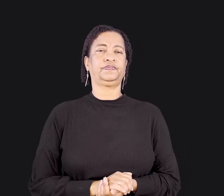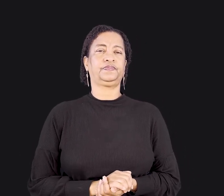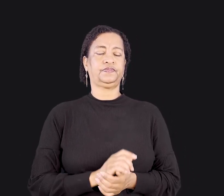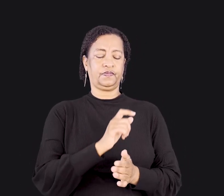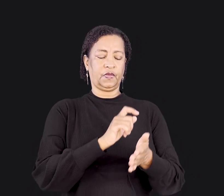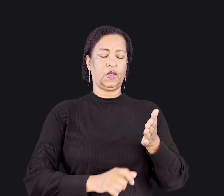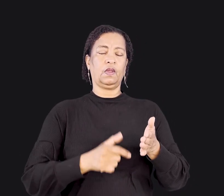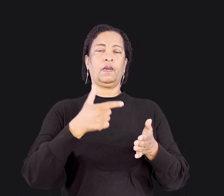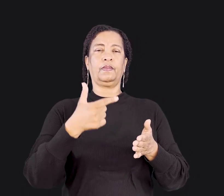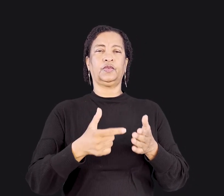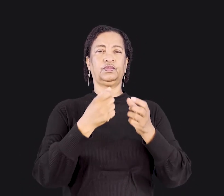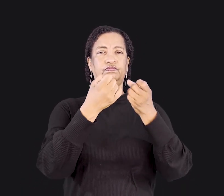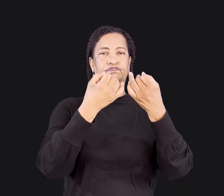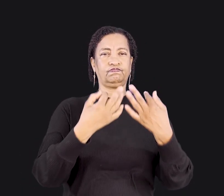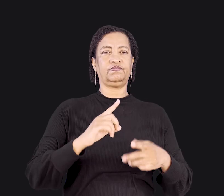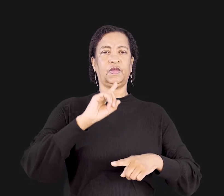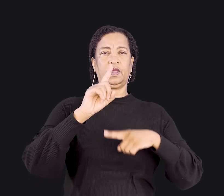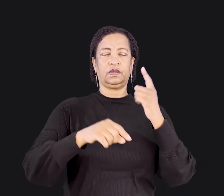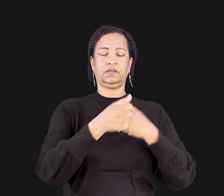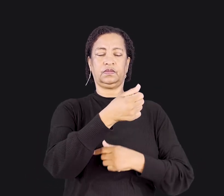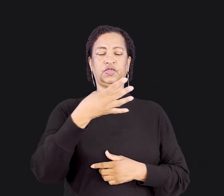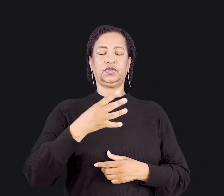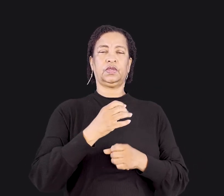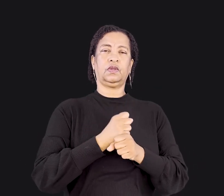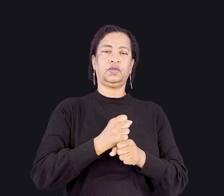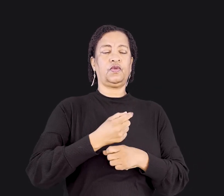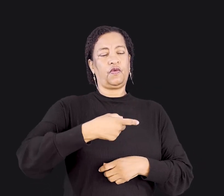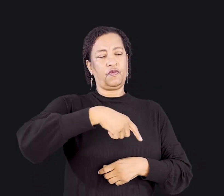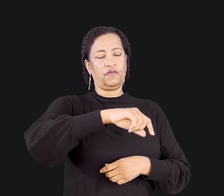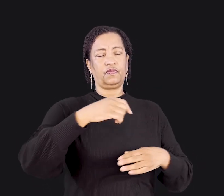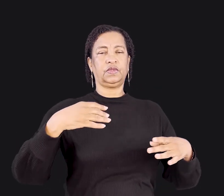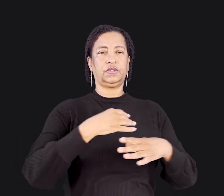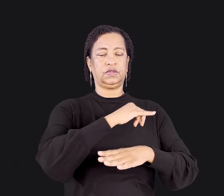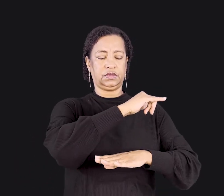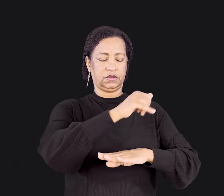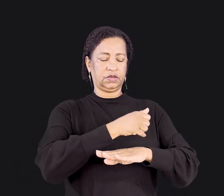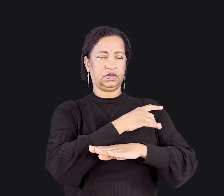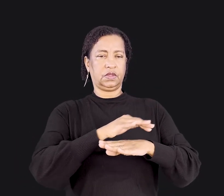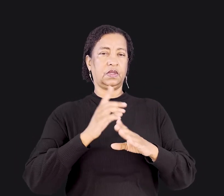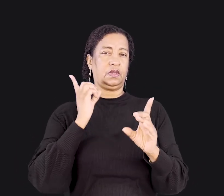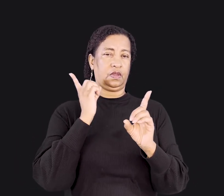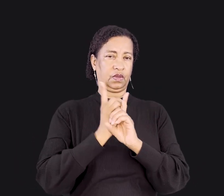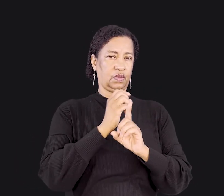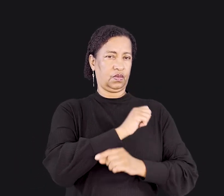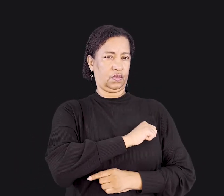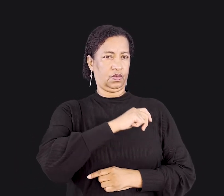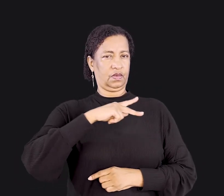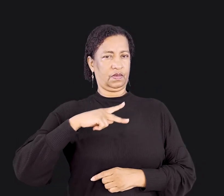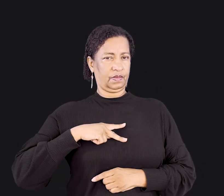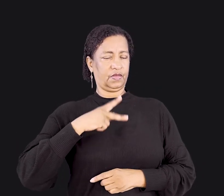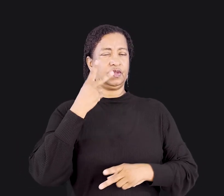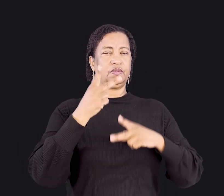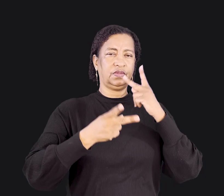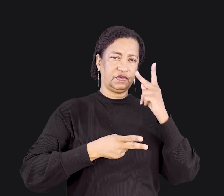No capítulo 2 ele conta que depois de 14 anos foi para Jerusalém e se encontrou com os apóstolos. Ele diz que foi